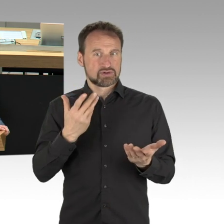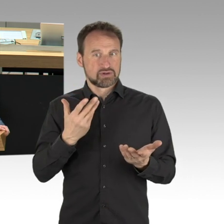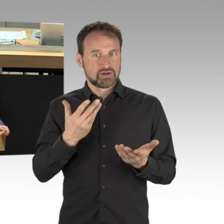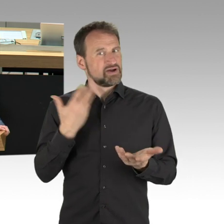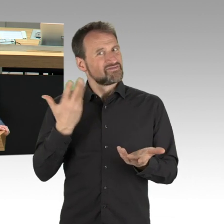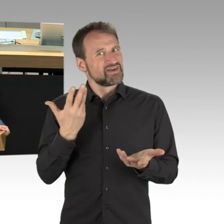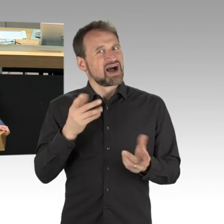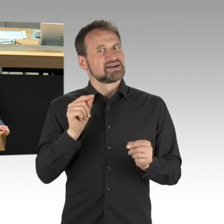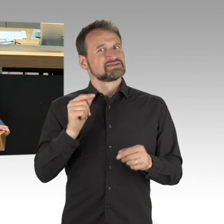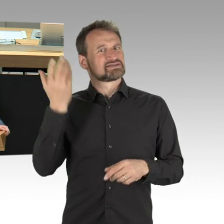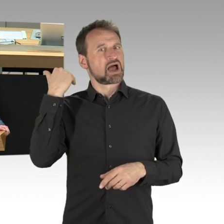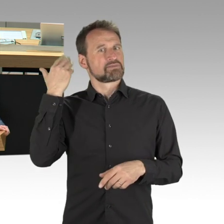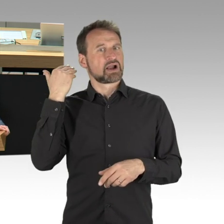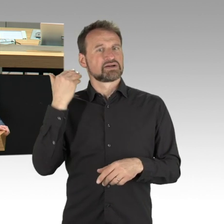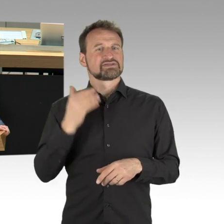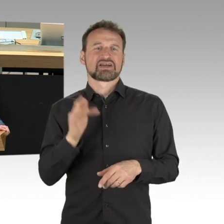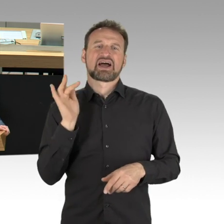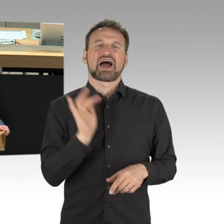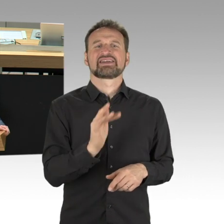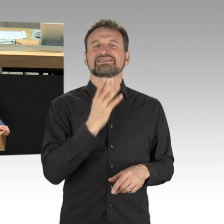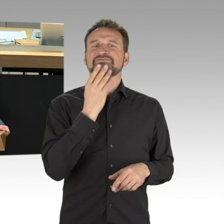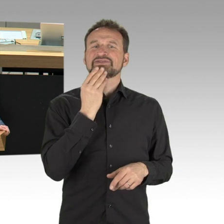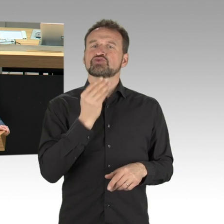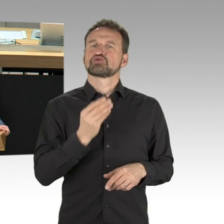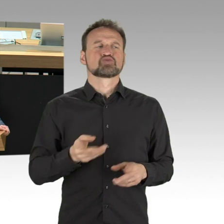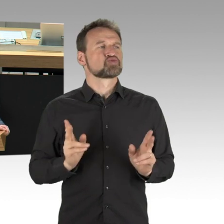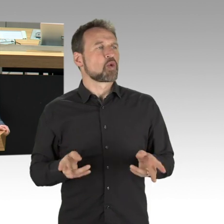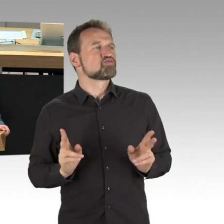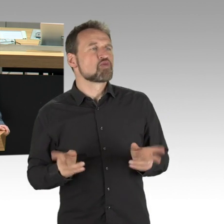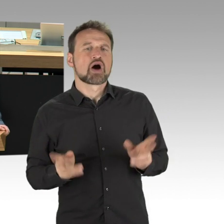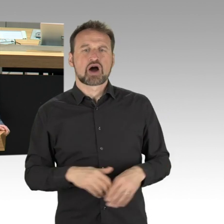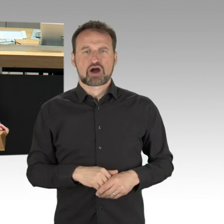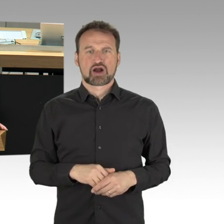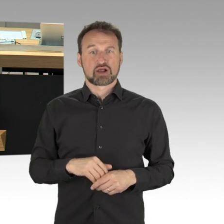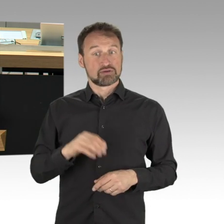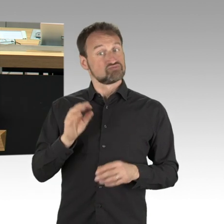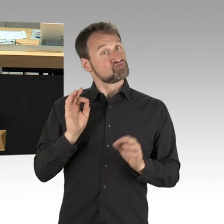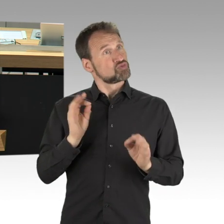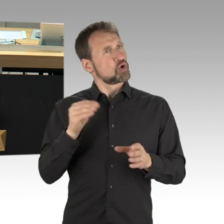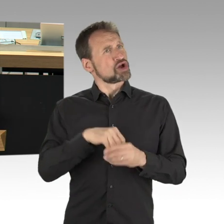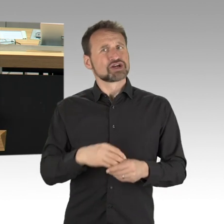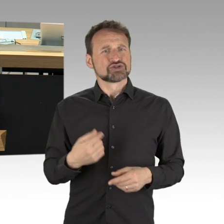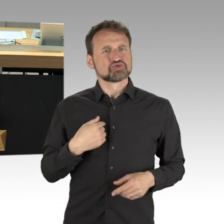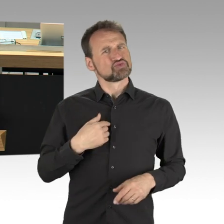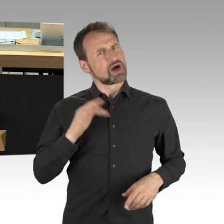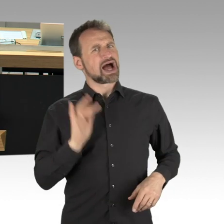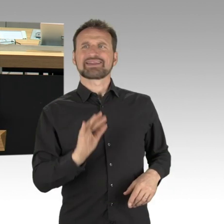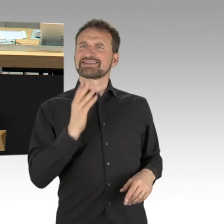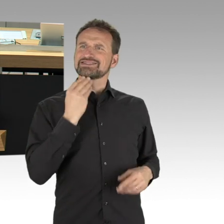zu sein. Diese Generation verlässt uns nun. Und darum bin ich besonders dankbar